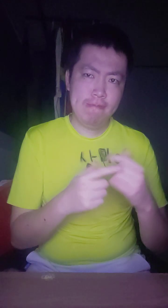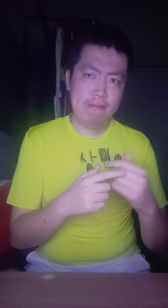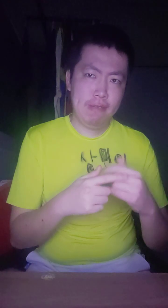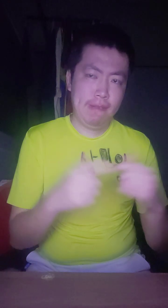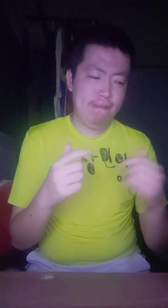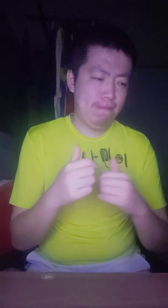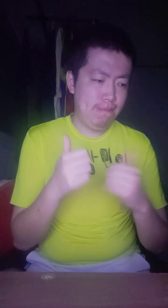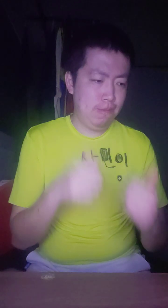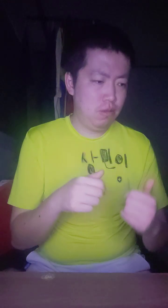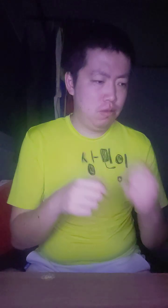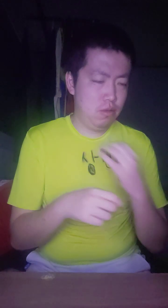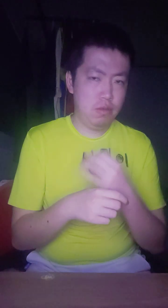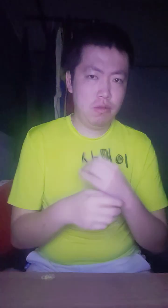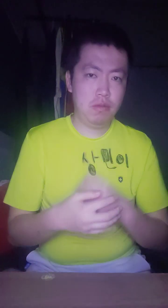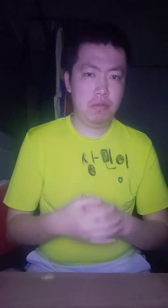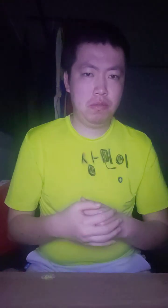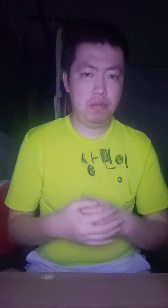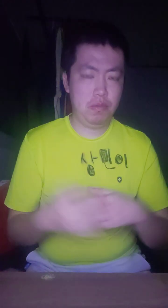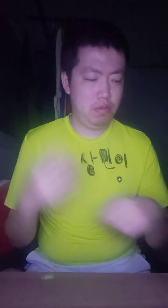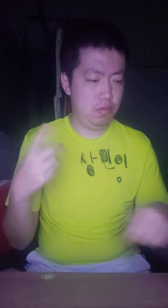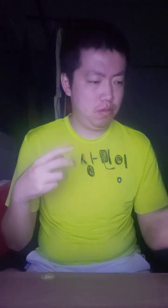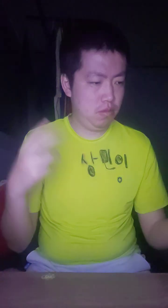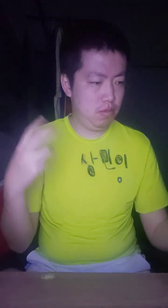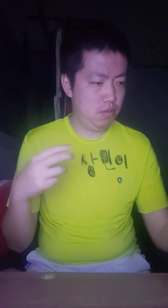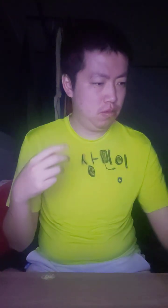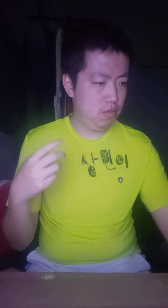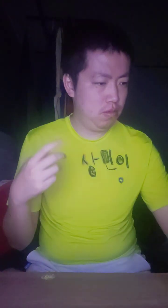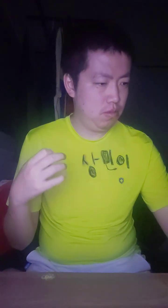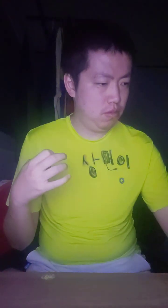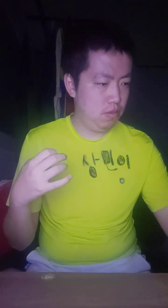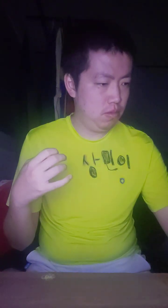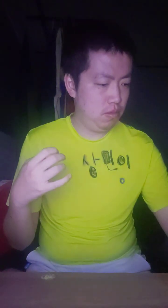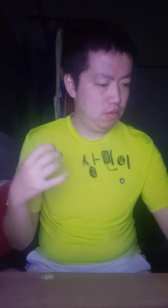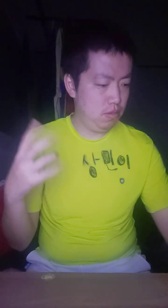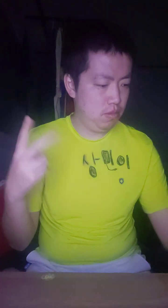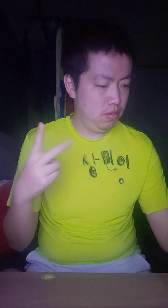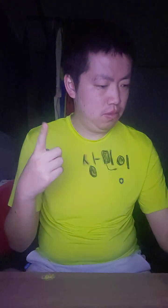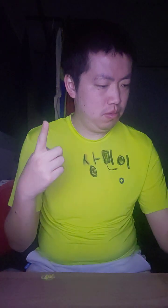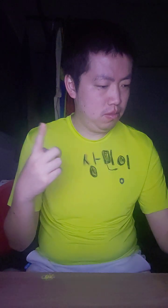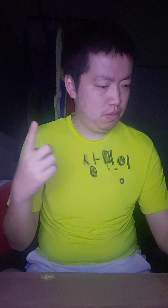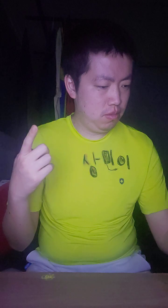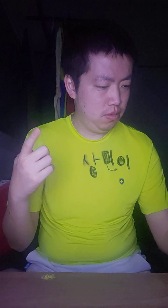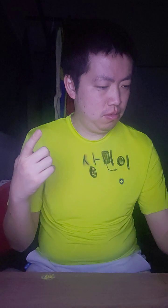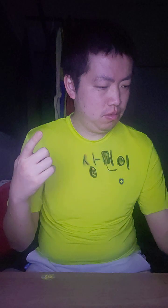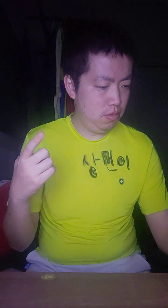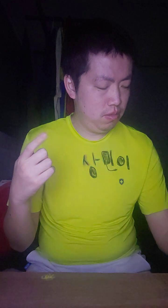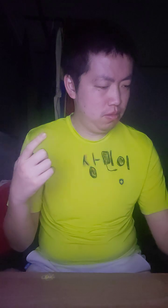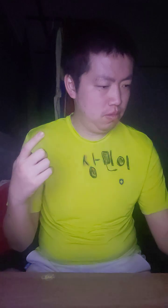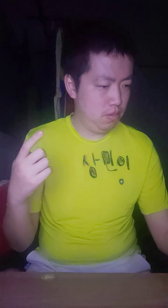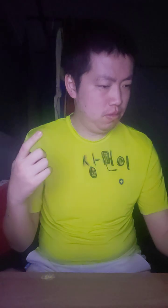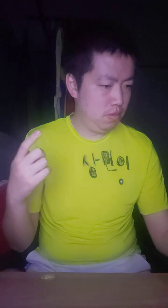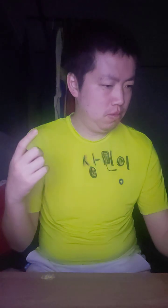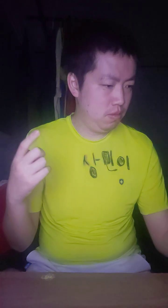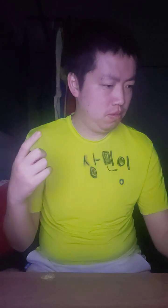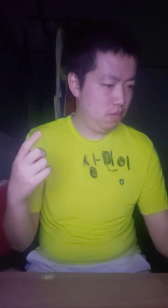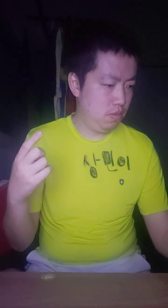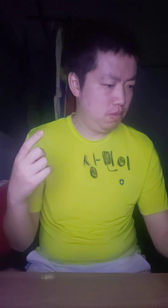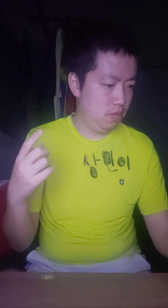끝내 숨졌습니다. 부산 남부경찰서는 지난 27일 부산의 한 요양원에서 입원 치료 중이던 19살